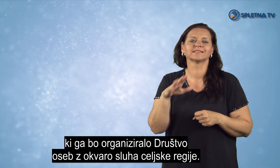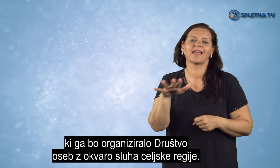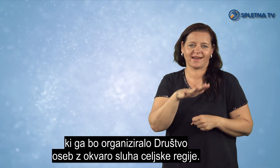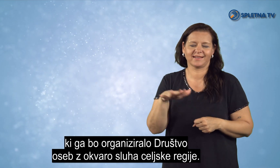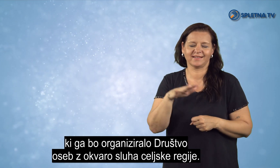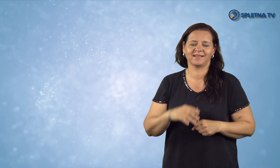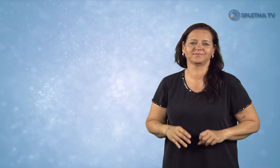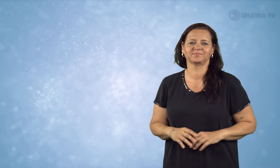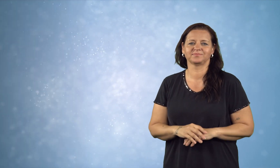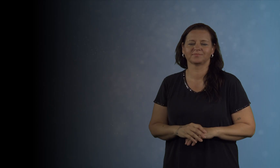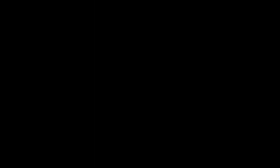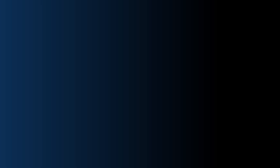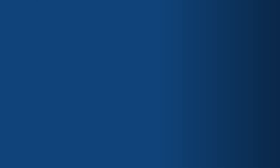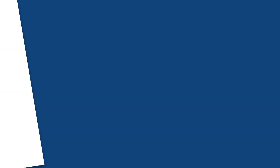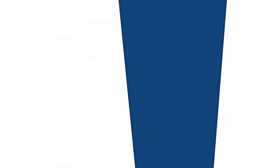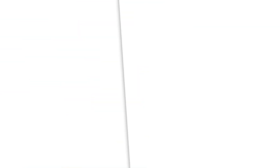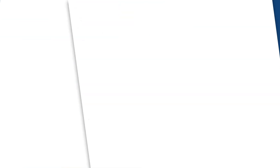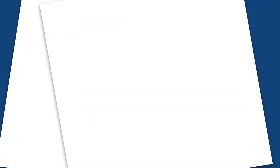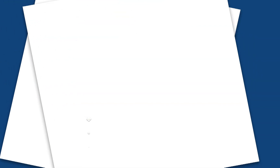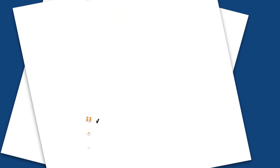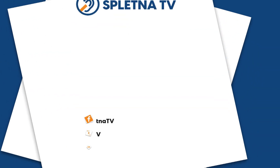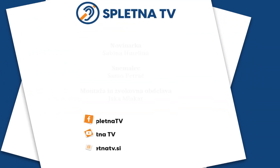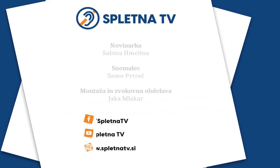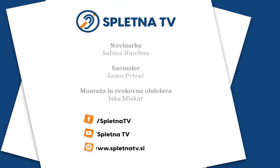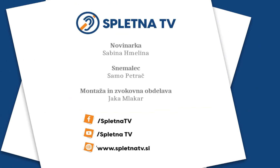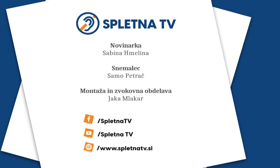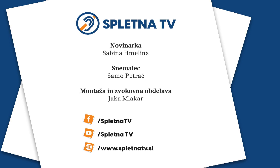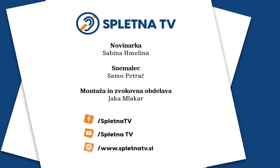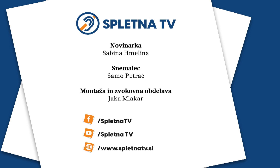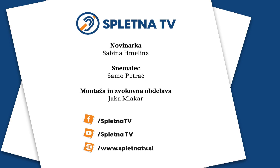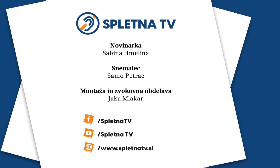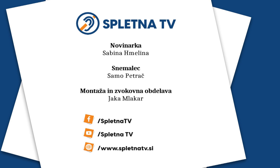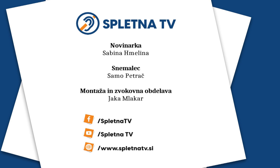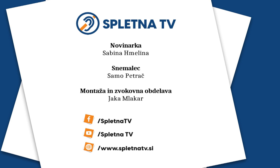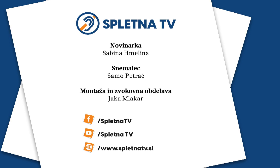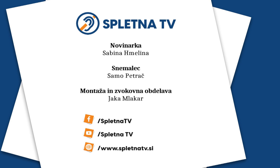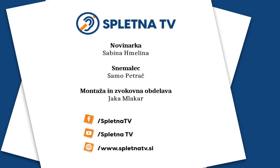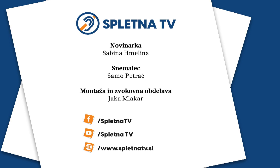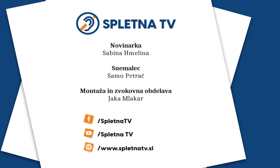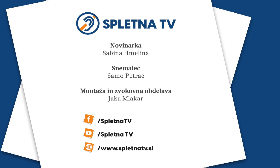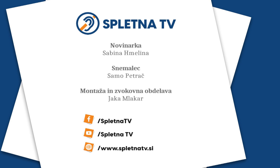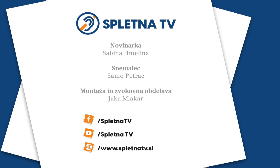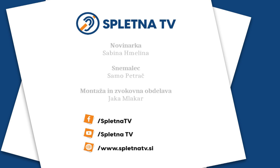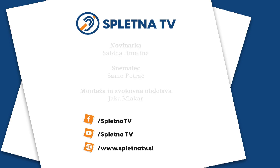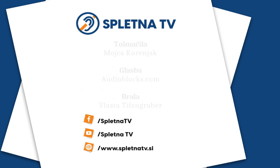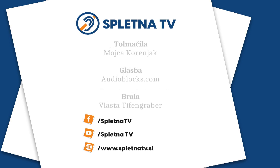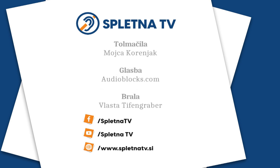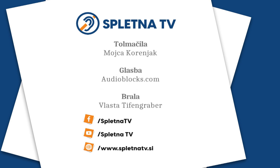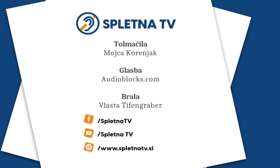Celjske regije. Just because it's easy, that don't make it better.